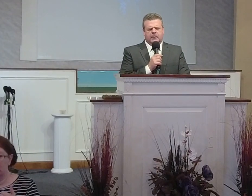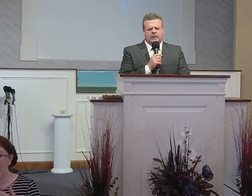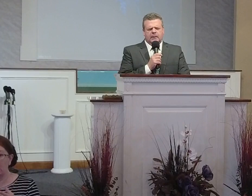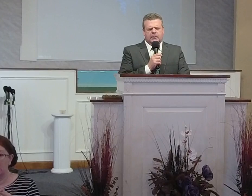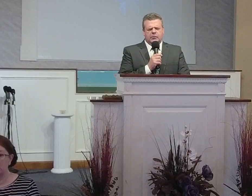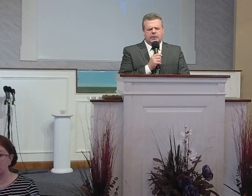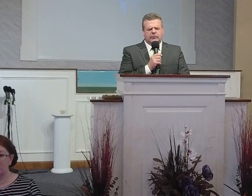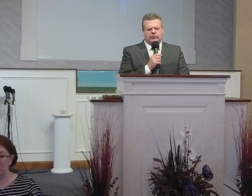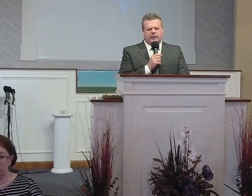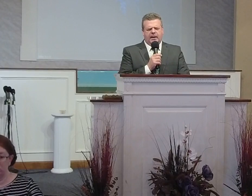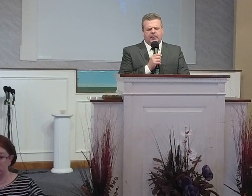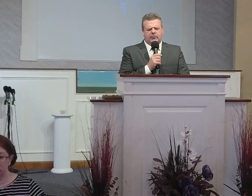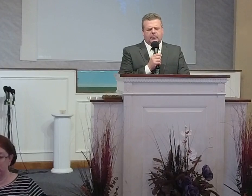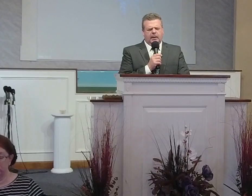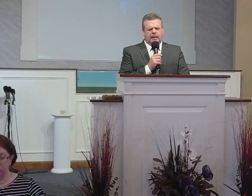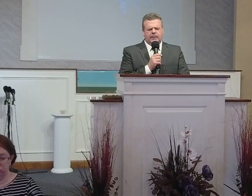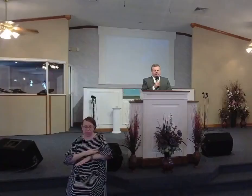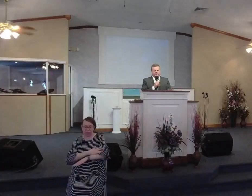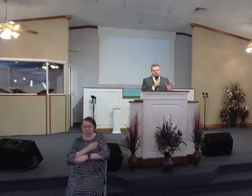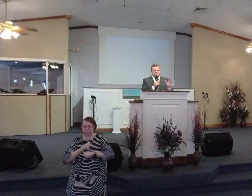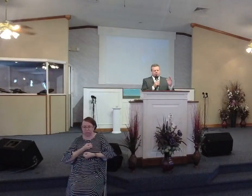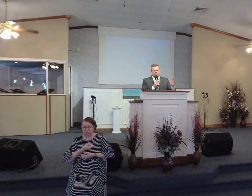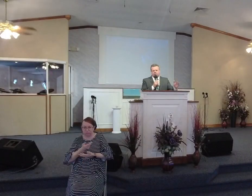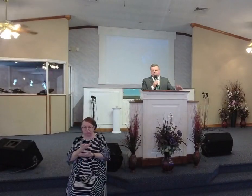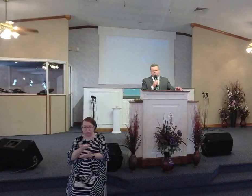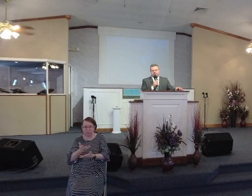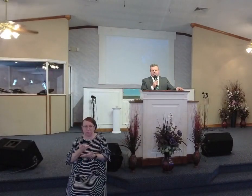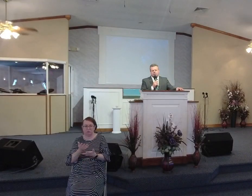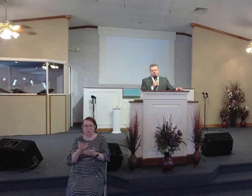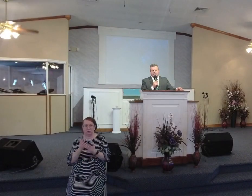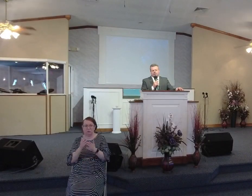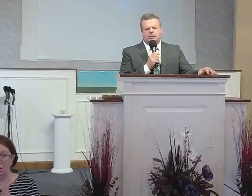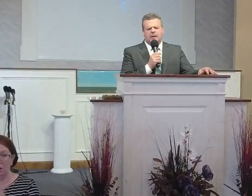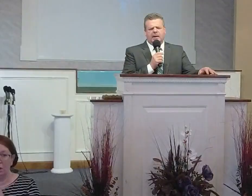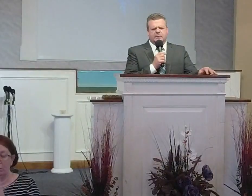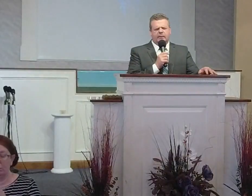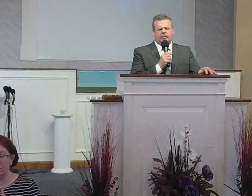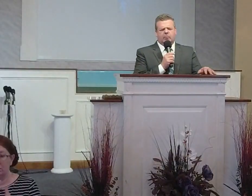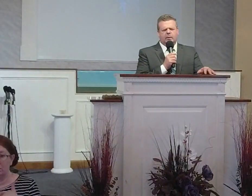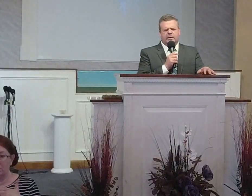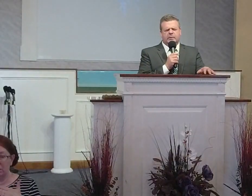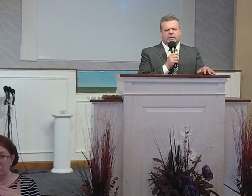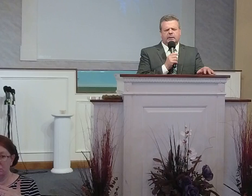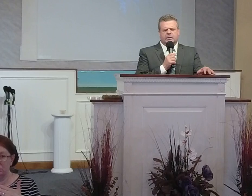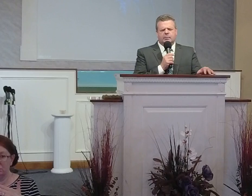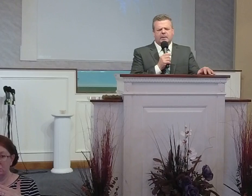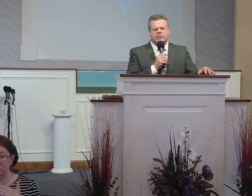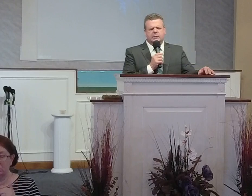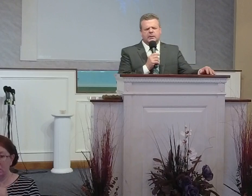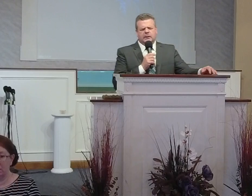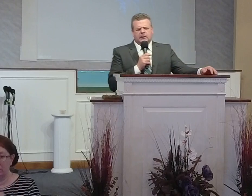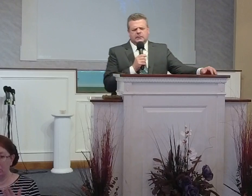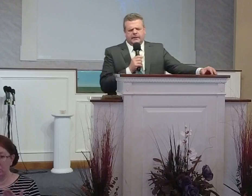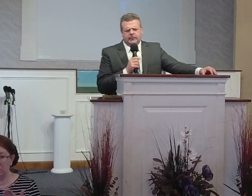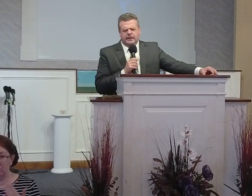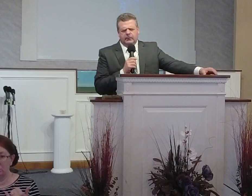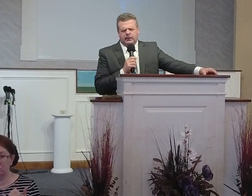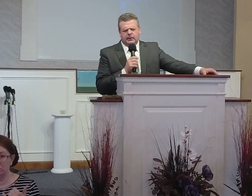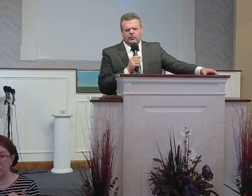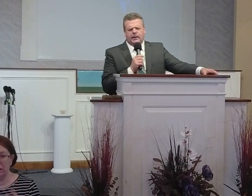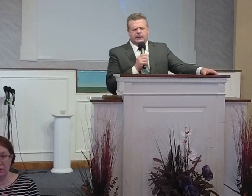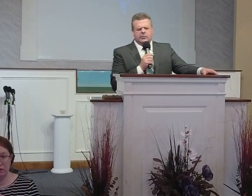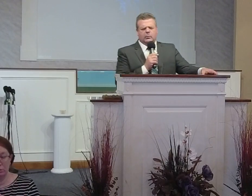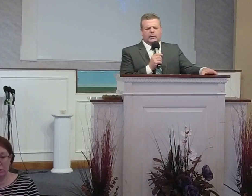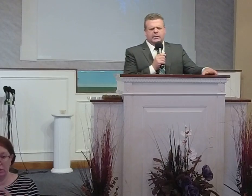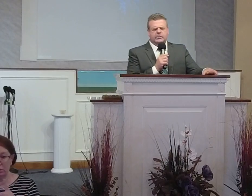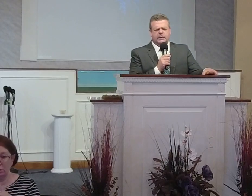hoy. Dios, fluye en mí el día de hoy en el nombre de Jesús. Yo pongo tu sangre sobre este santuario y las mentes de todo el mundo que